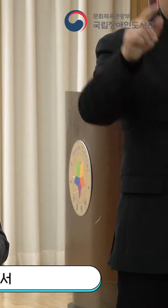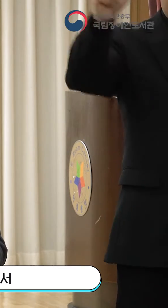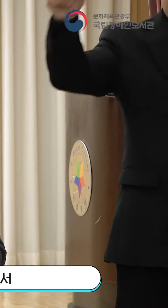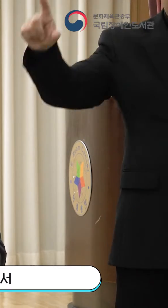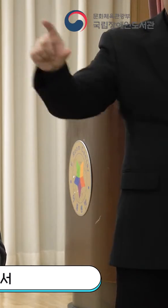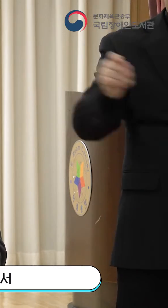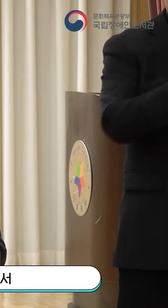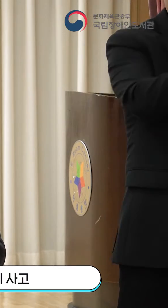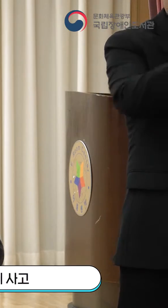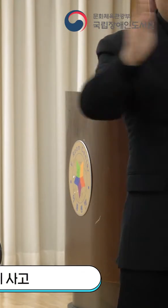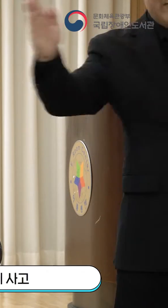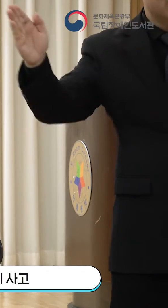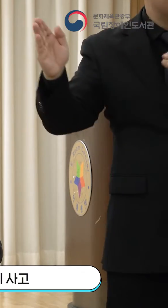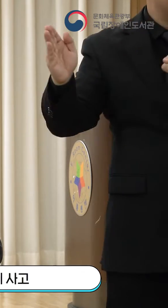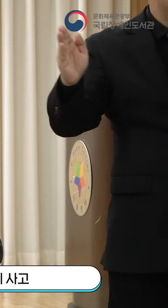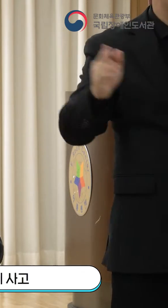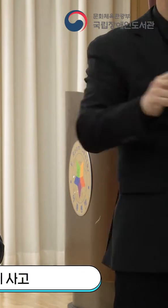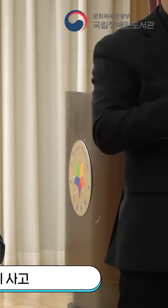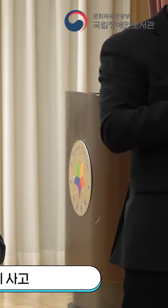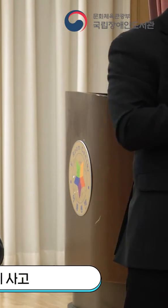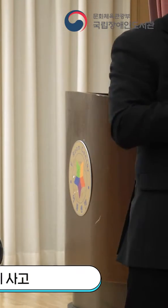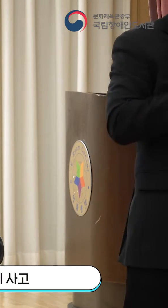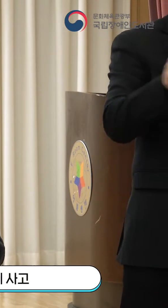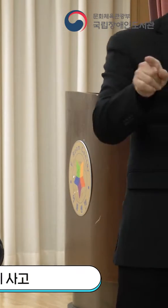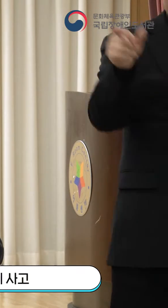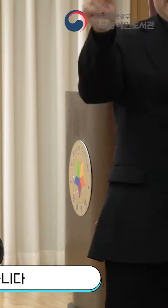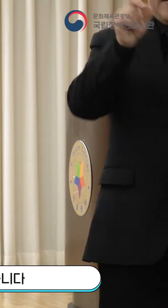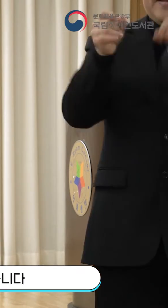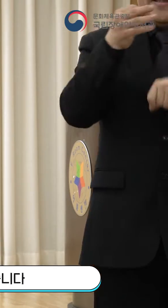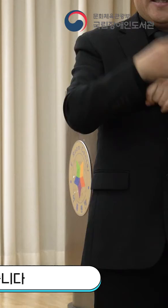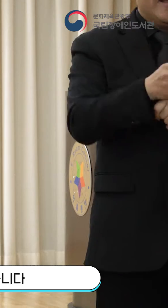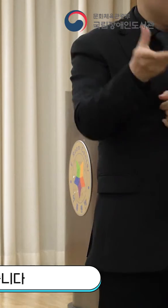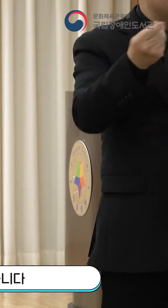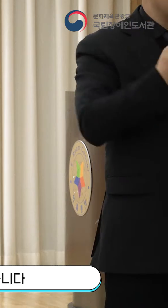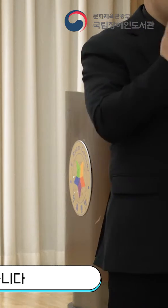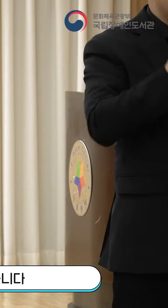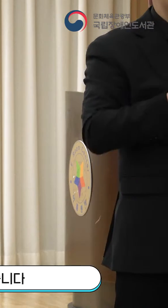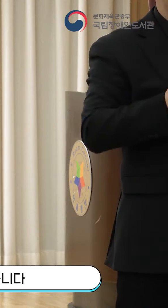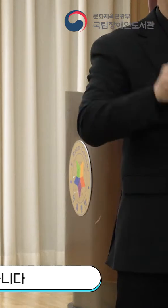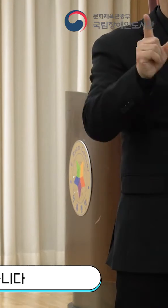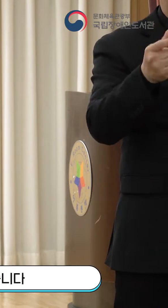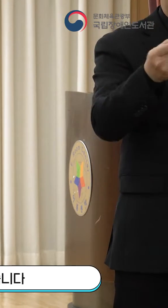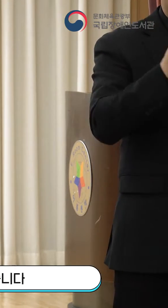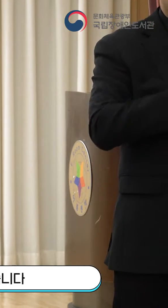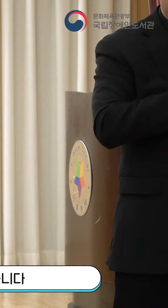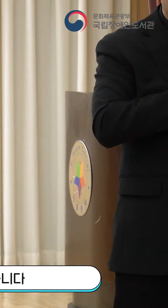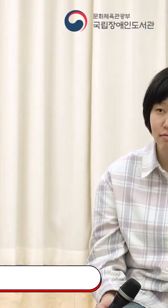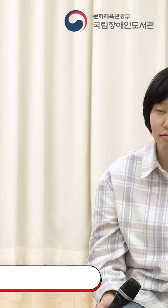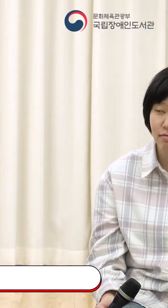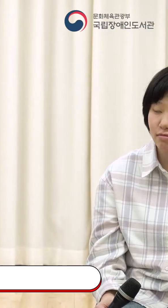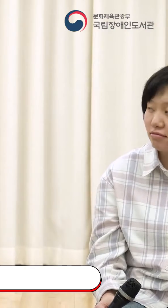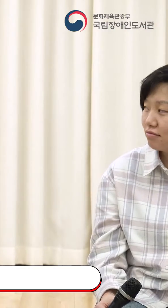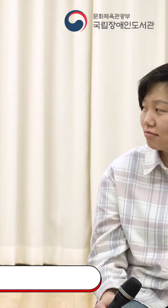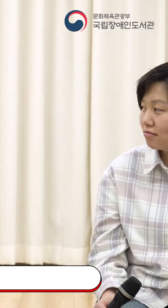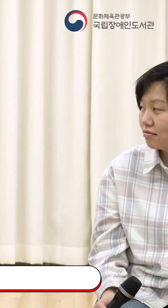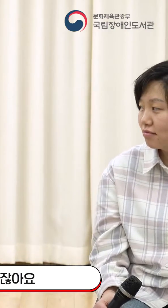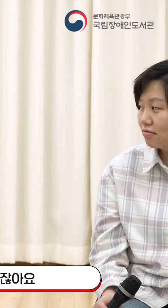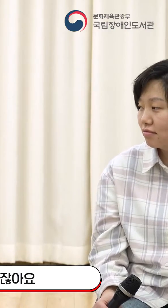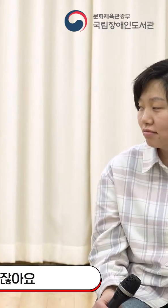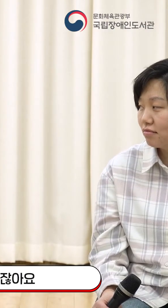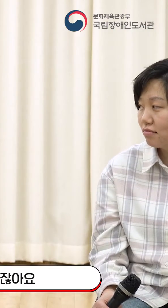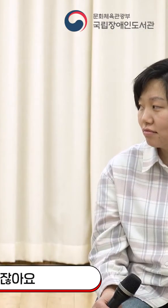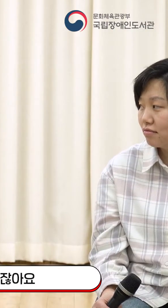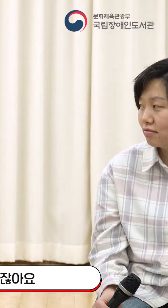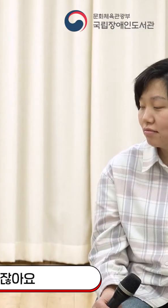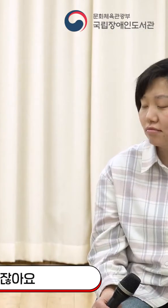좀 만들어져서 우리 당사자분들도 가서 책을 자유롭게 사고 이제 빌려볼 수 있는 그런 날이 오면 좋겠습니다. 저희도 마찬가지로